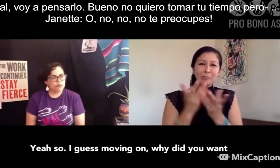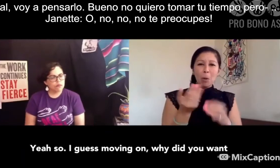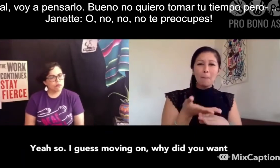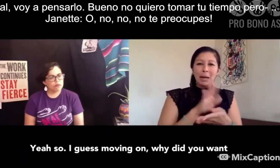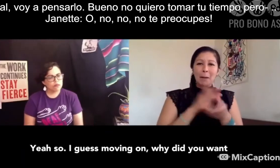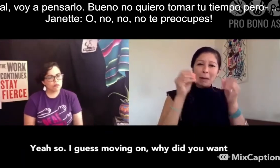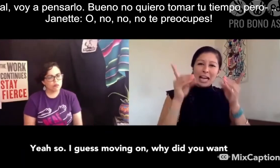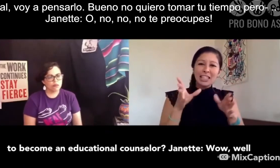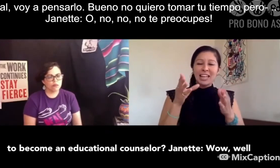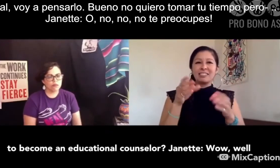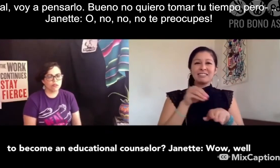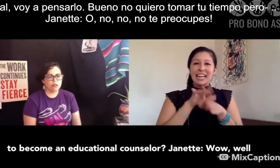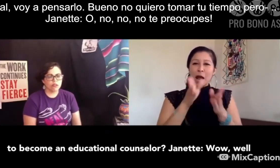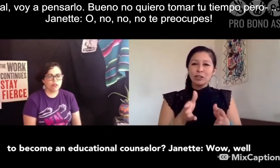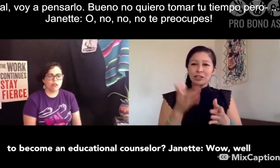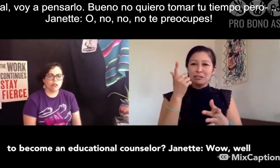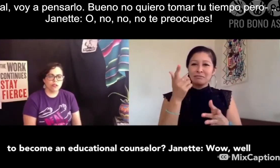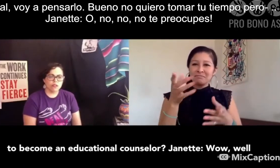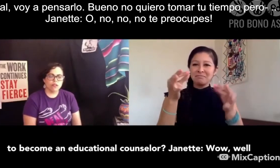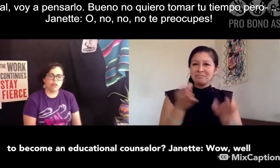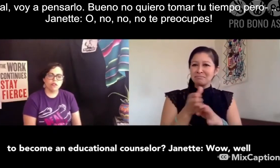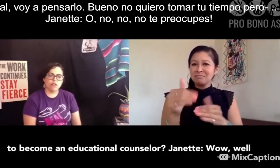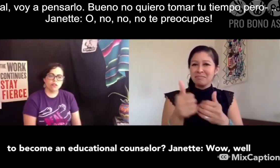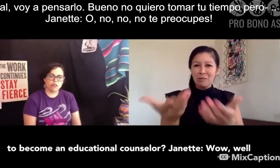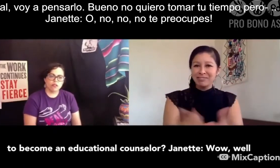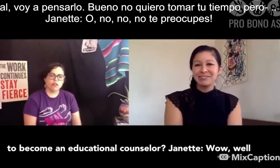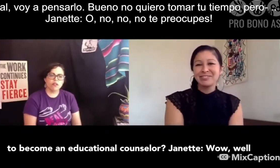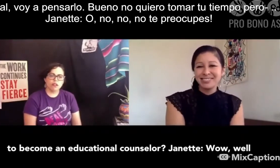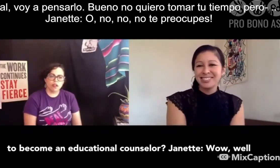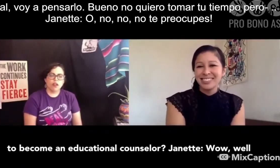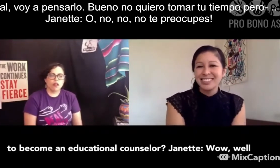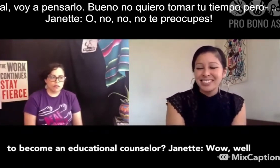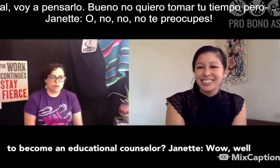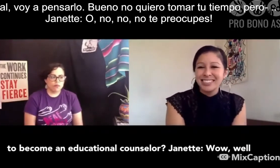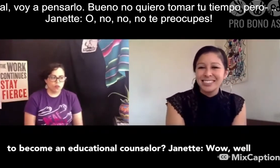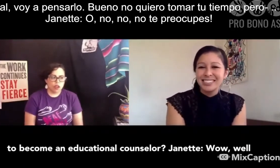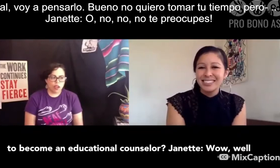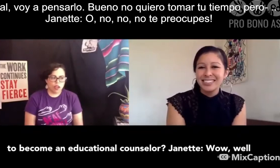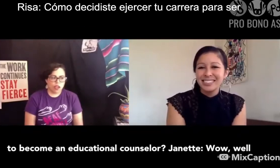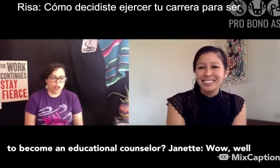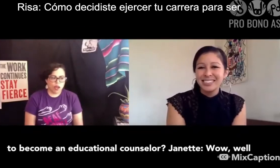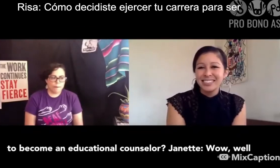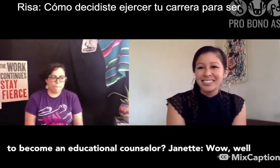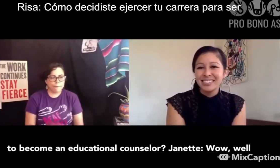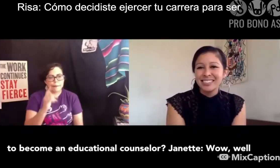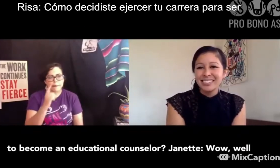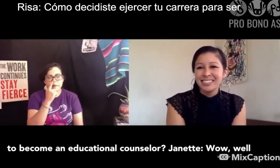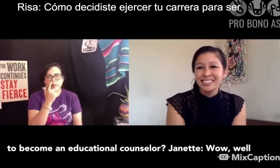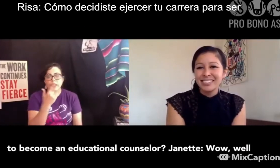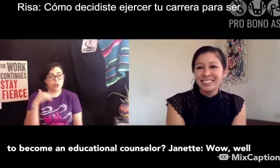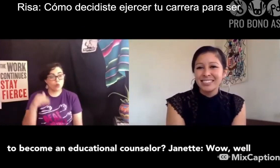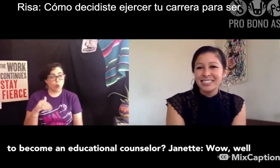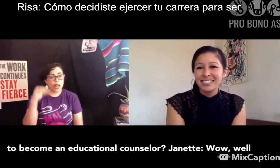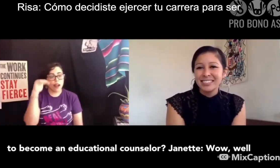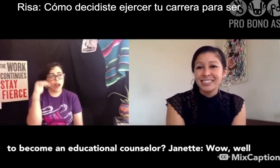tu tiempo, pero... Oh, no te preocupes, está bien, tú sigue. Tenemos tiempo. Bueno, entonces, ¿cómo